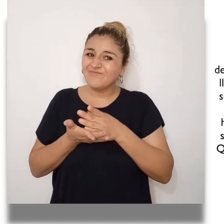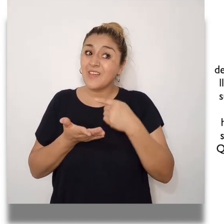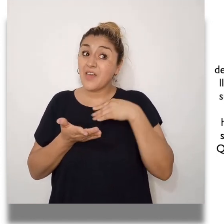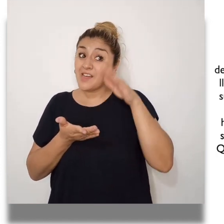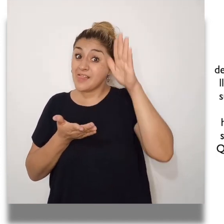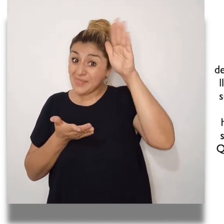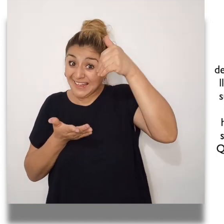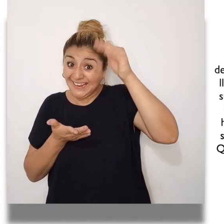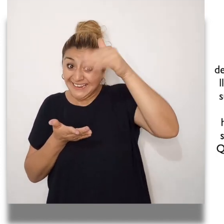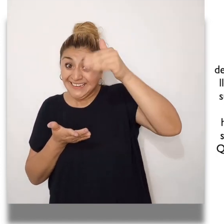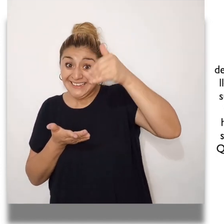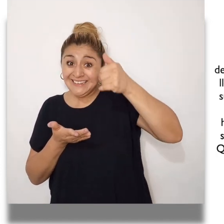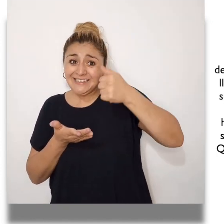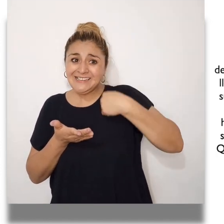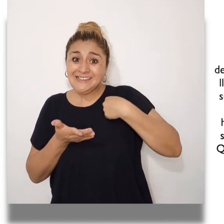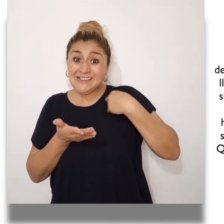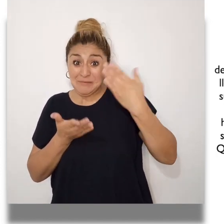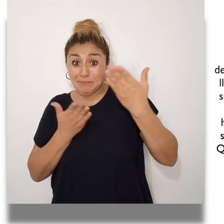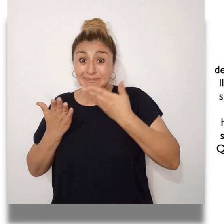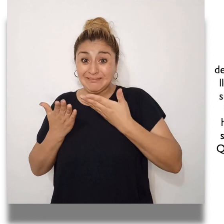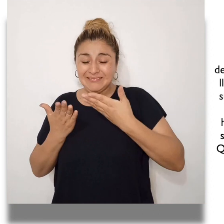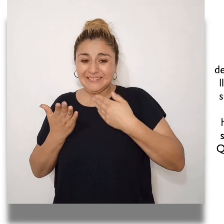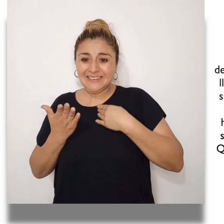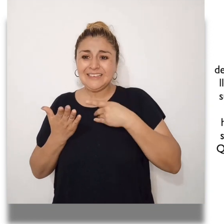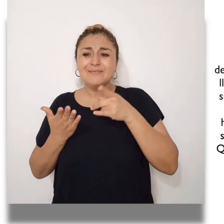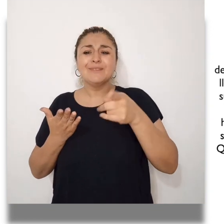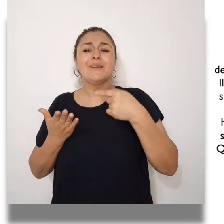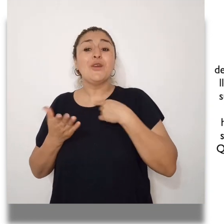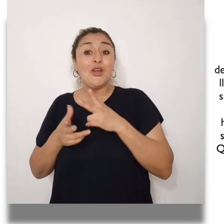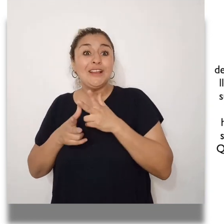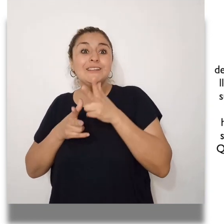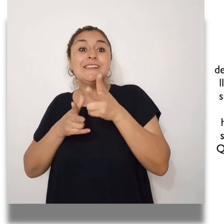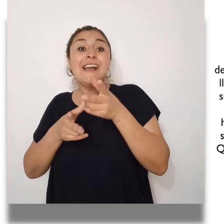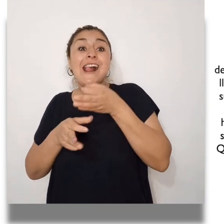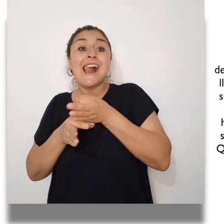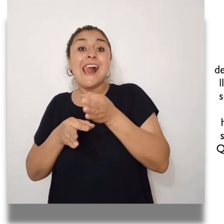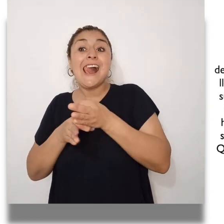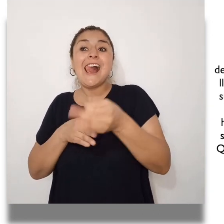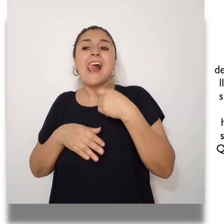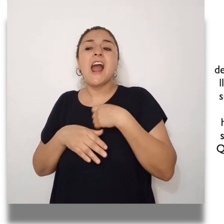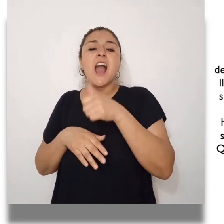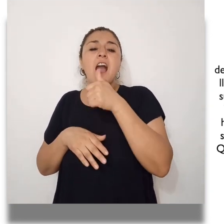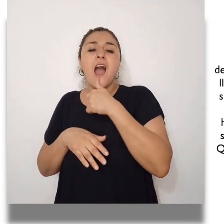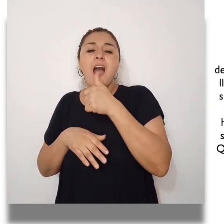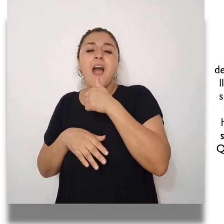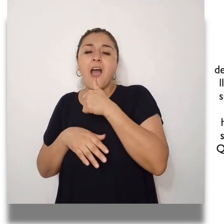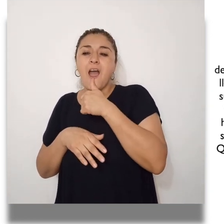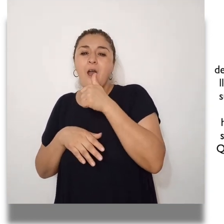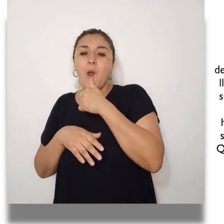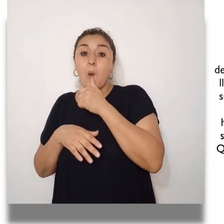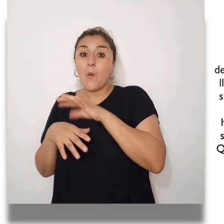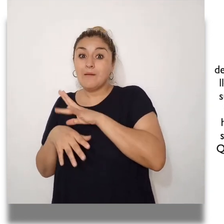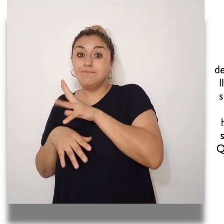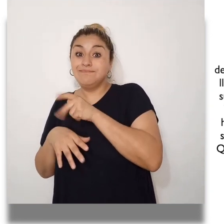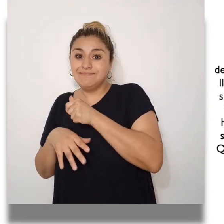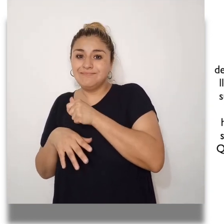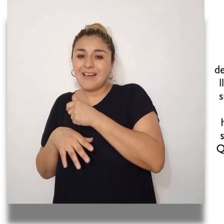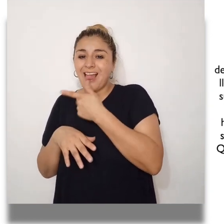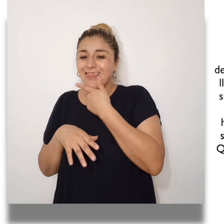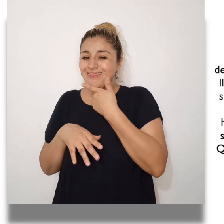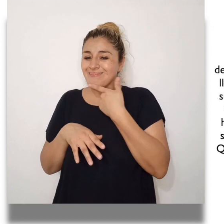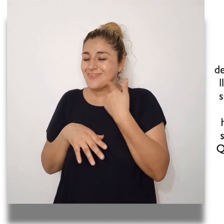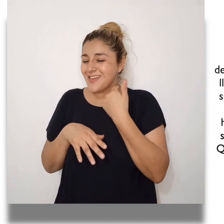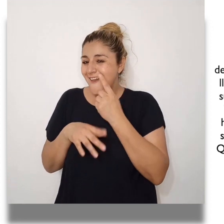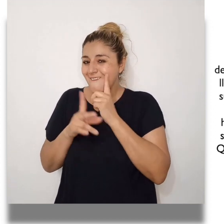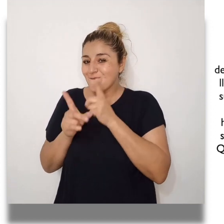dijo, las aguas hurtadas son dulces y el pan comido en oculto es